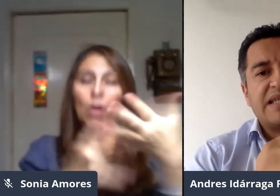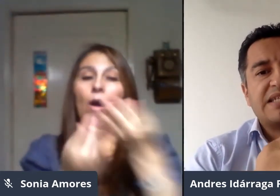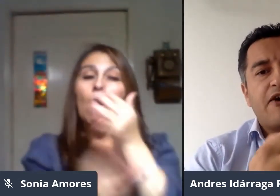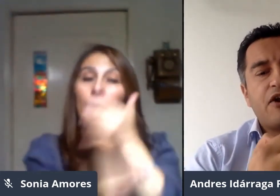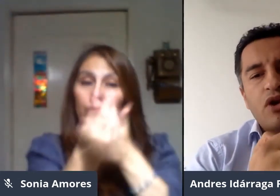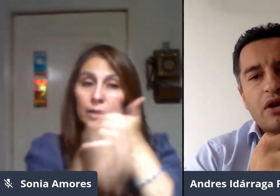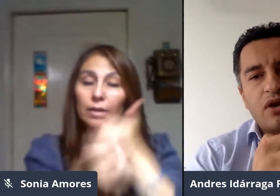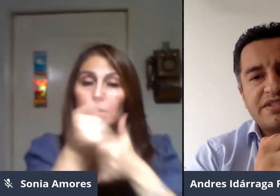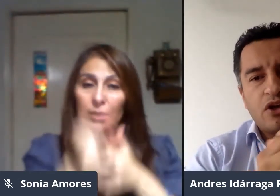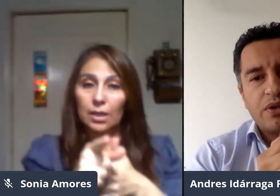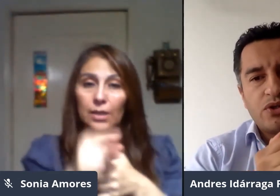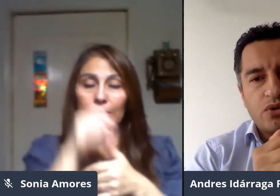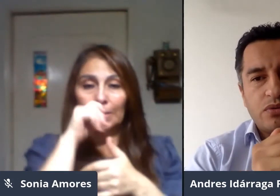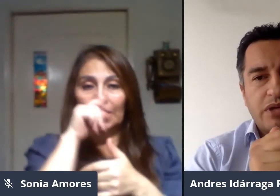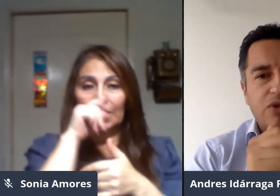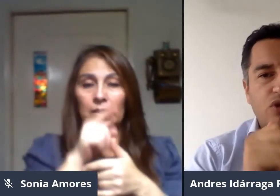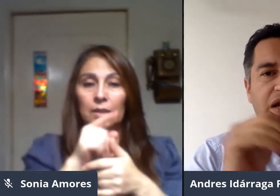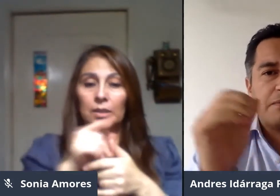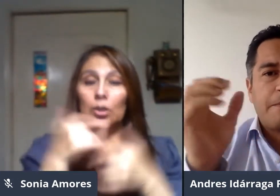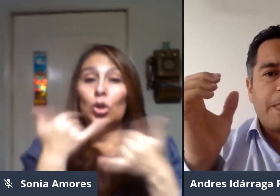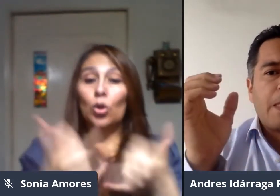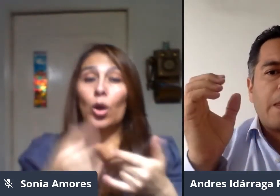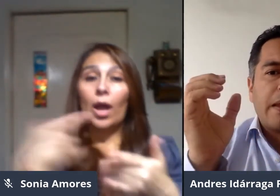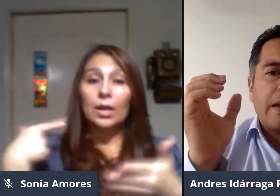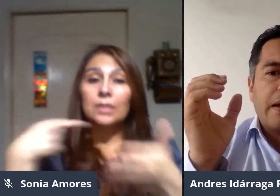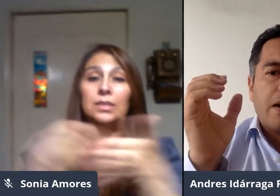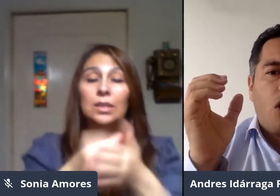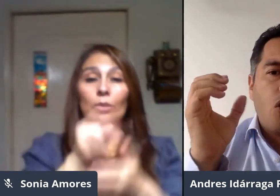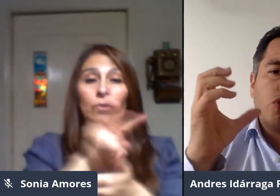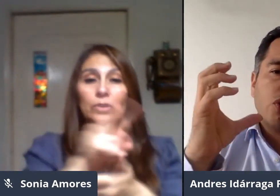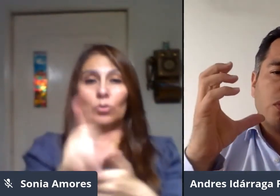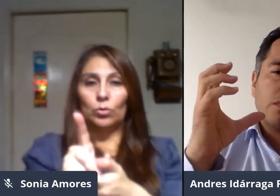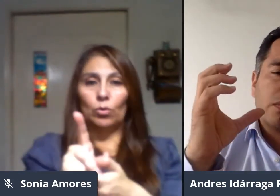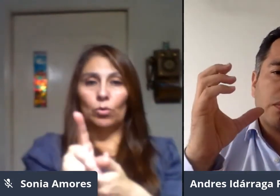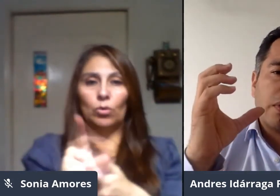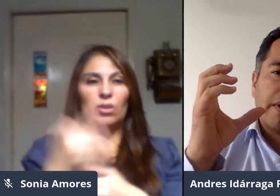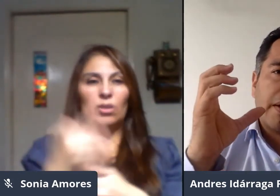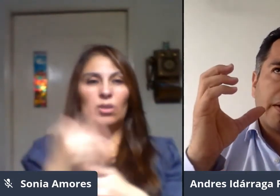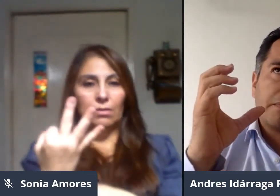y 3 que van a lo largo del siglo XXI. En total,